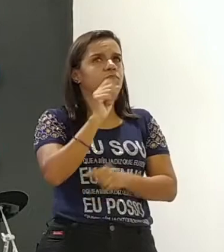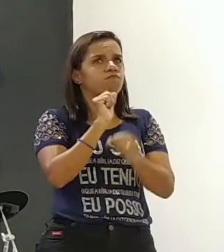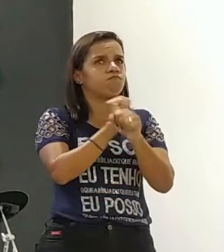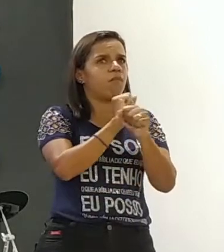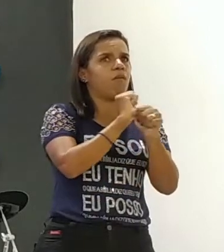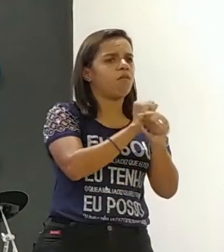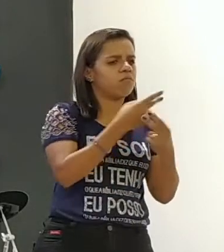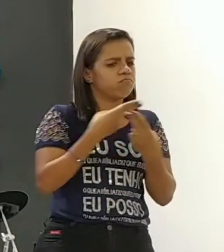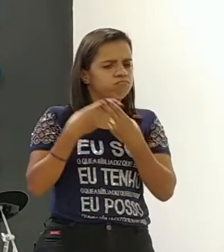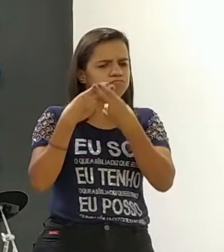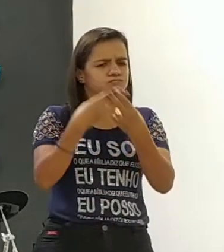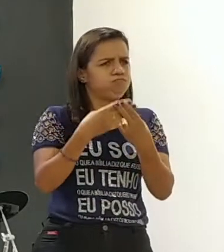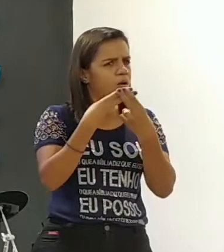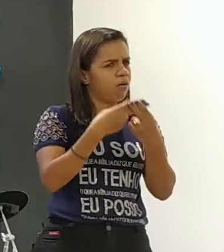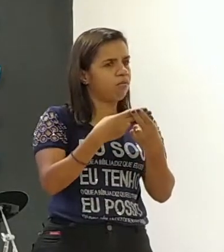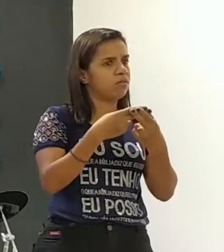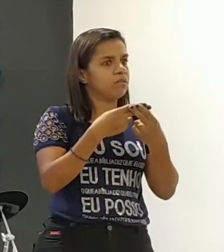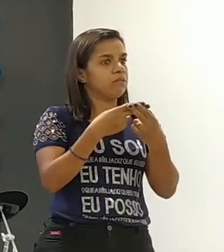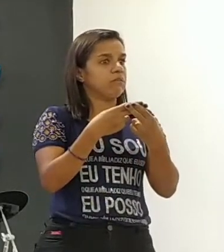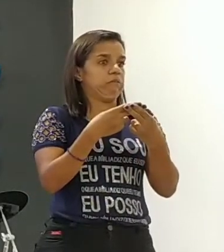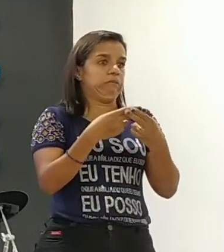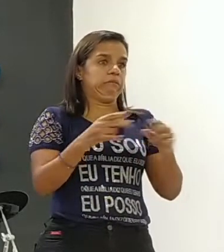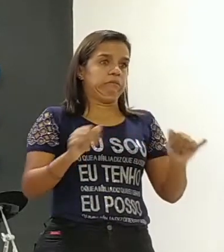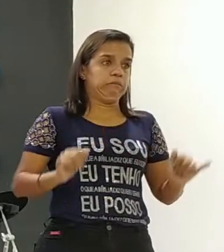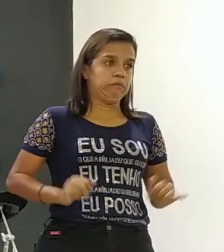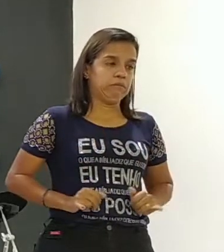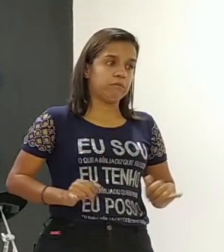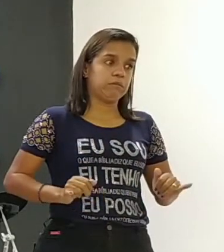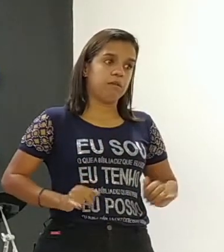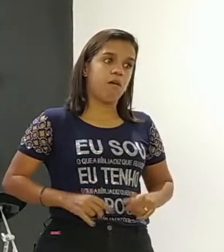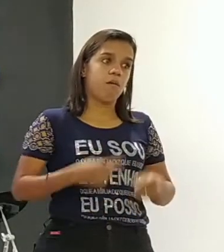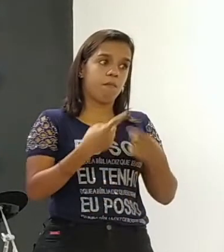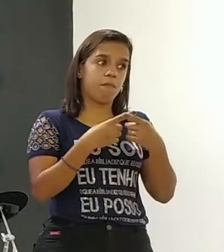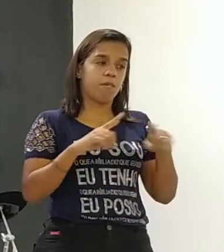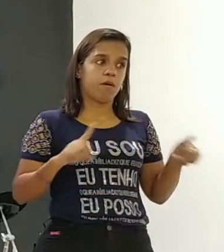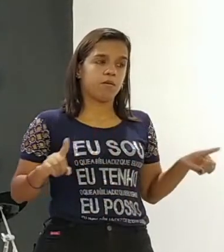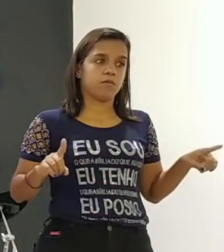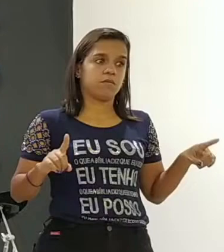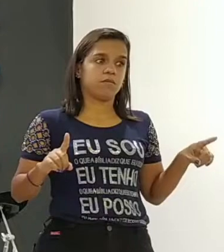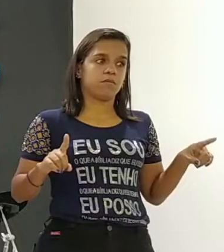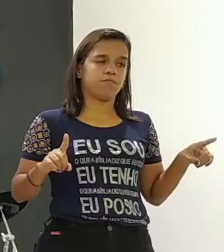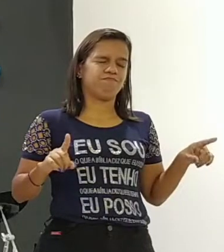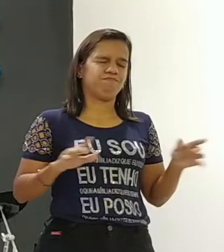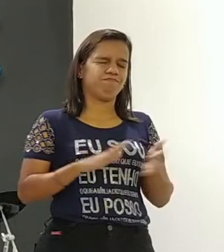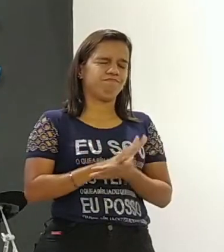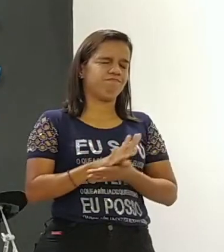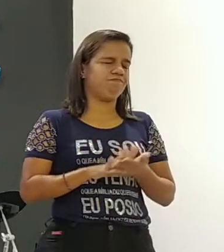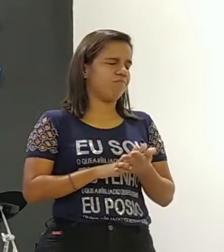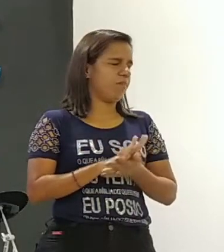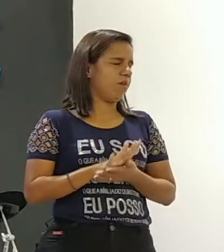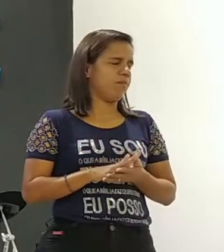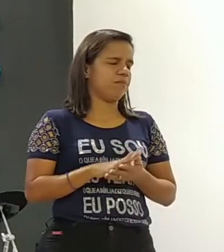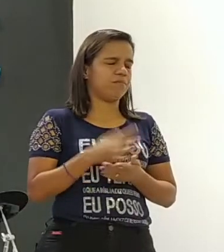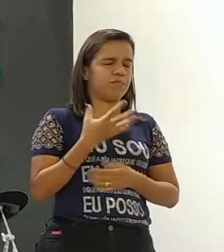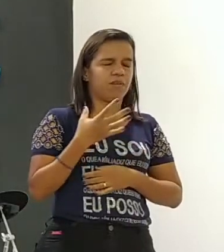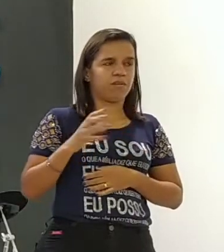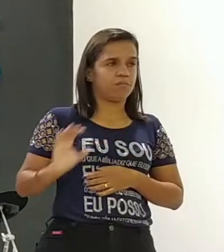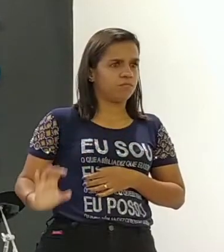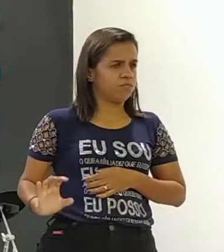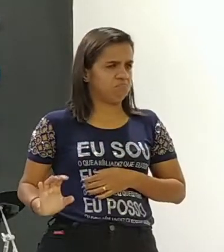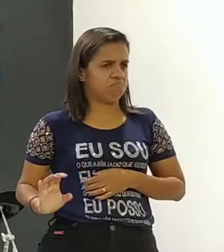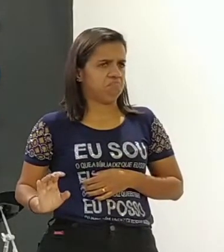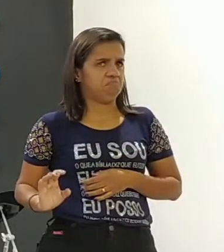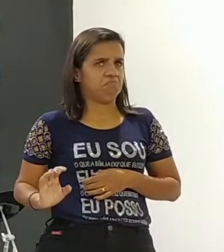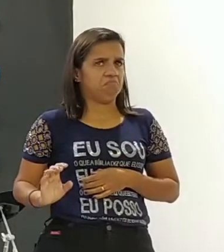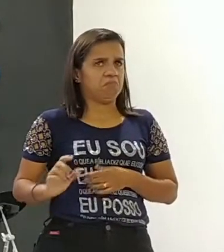esperam prisões e tribulações, mas de nada disso faço questão, nem